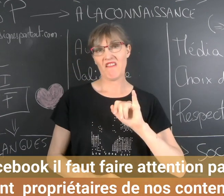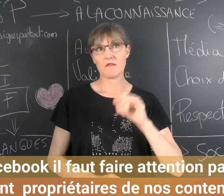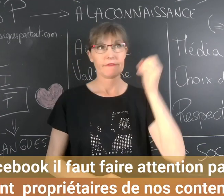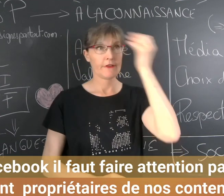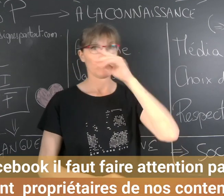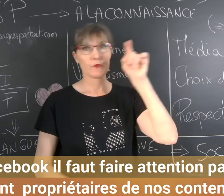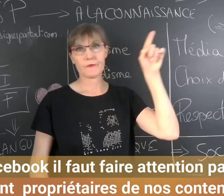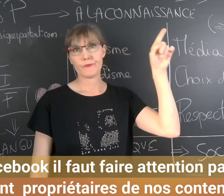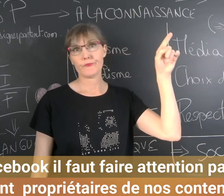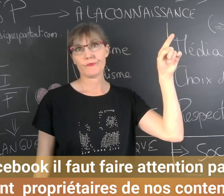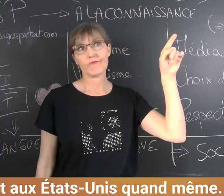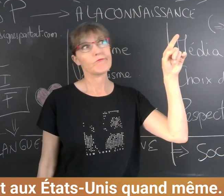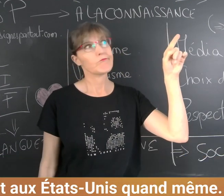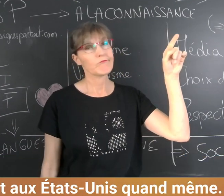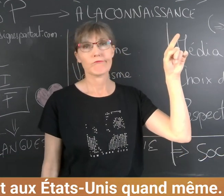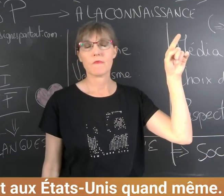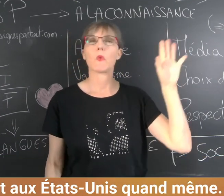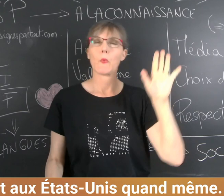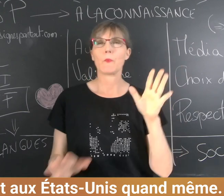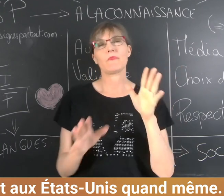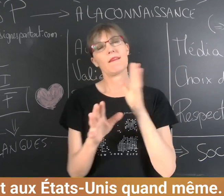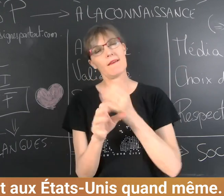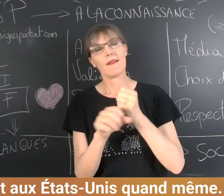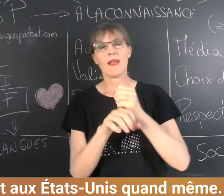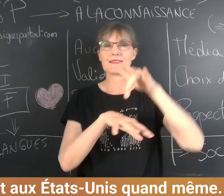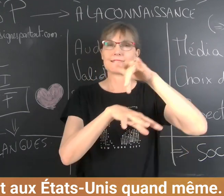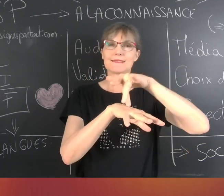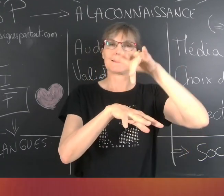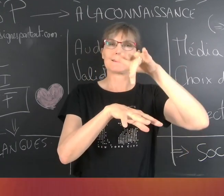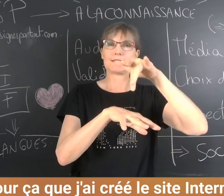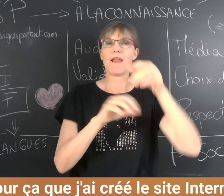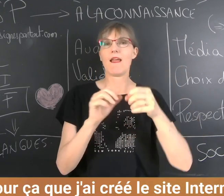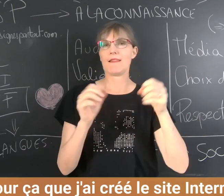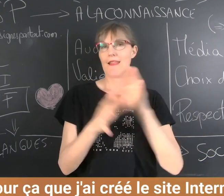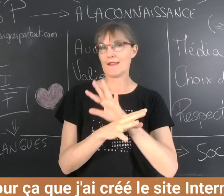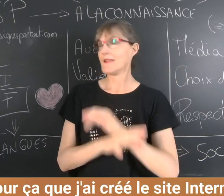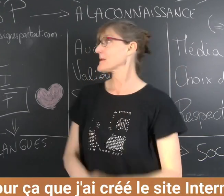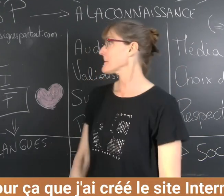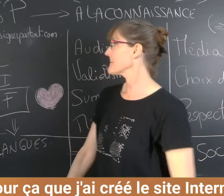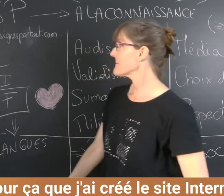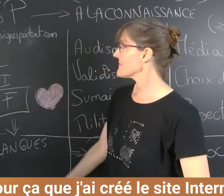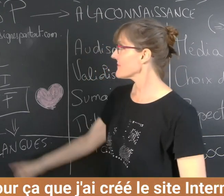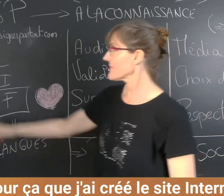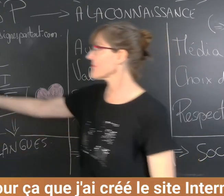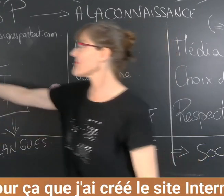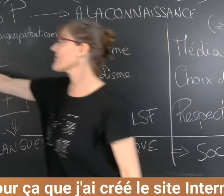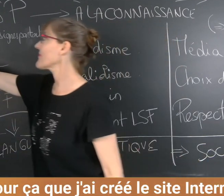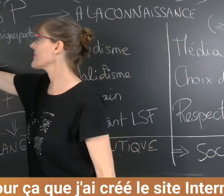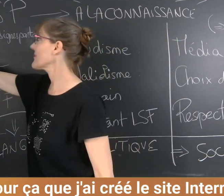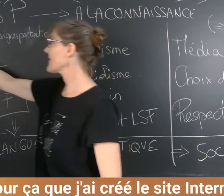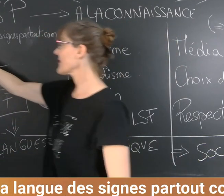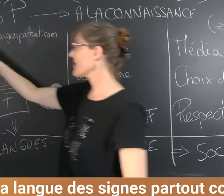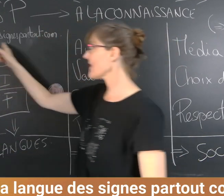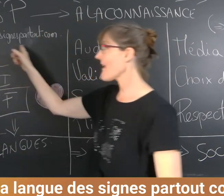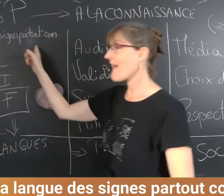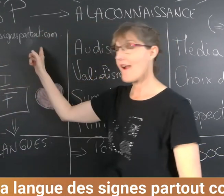que qui c'est qui est propriétaire de Facebook? On est aux États-Unis quand même. Donc c'est pour ça que j'ai créé le site internet que l'on voit ici, la langue des